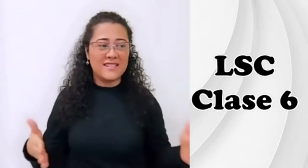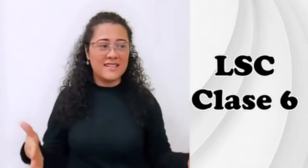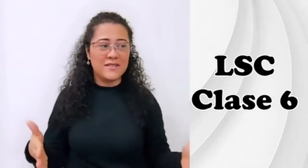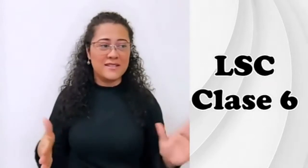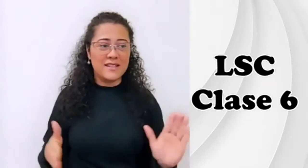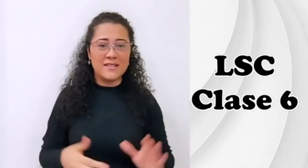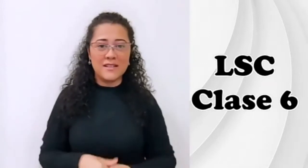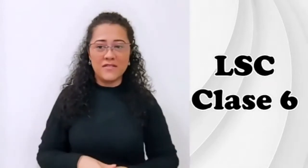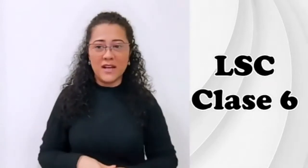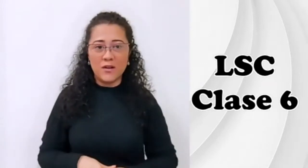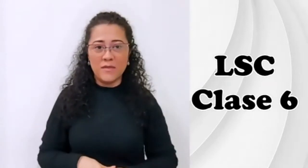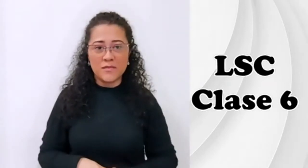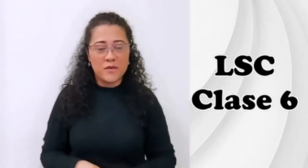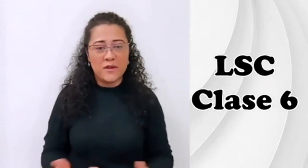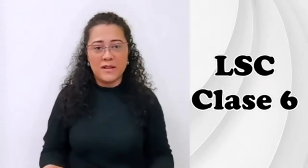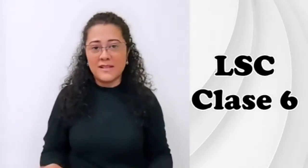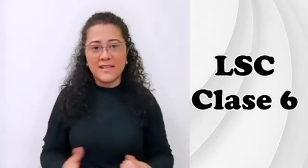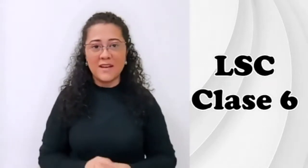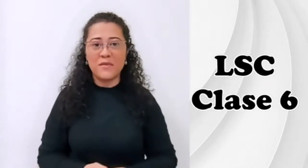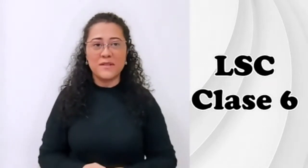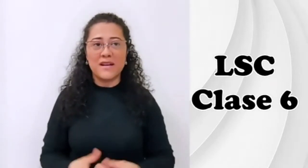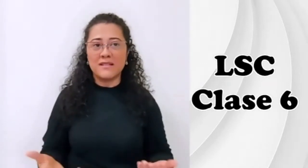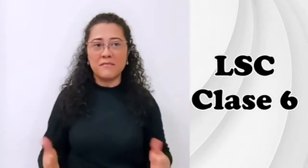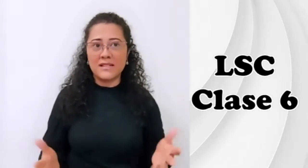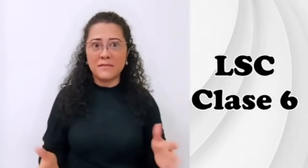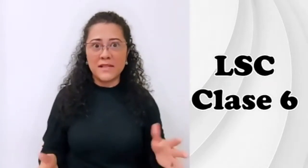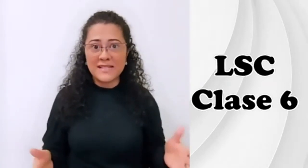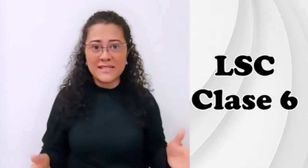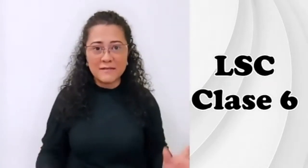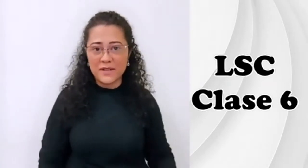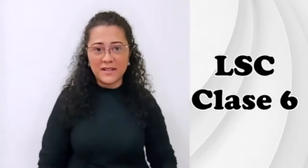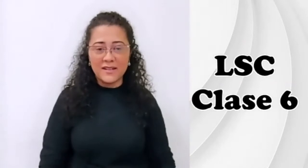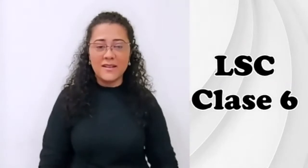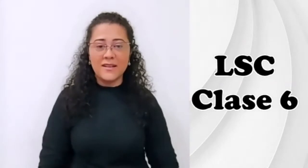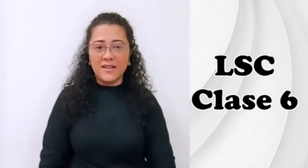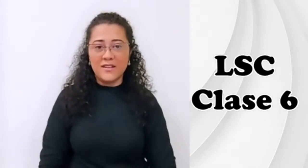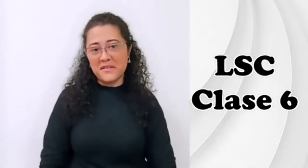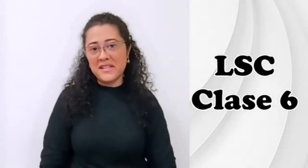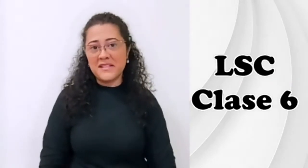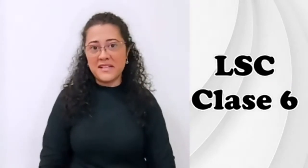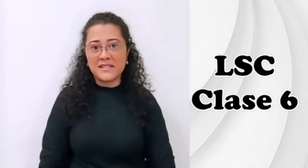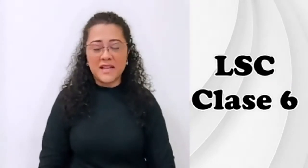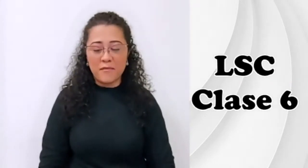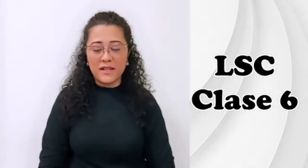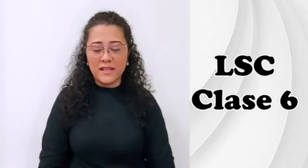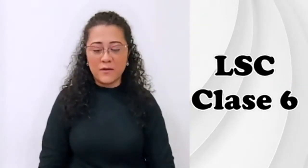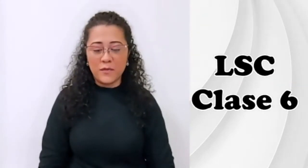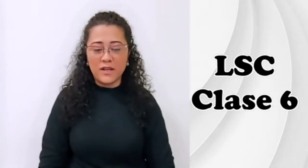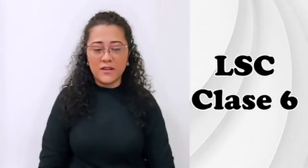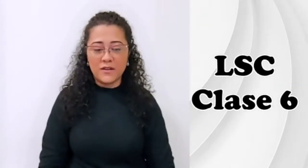que significan lo mismo, pero en la seña pues es más simple. Entonces es aprender un poquito